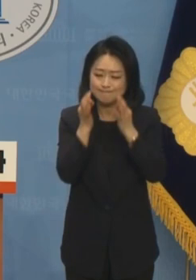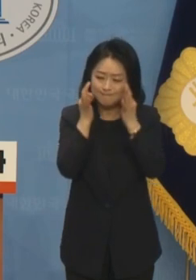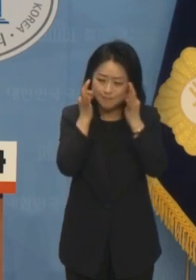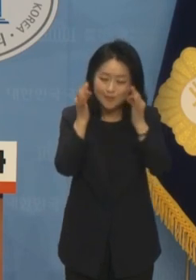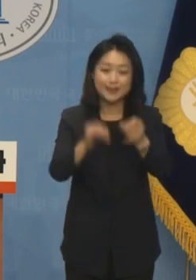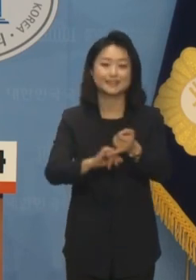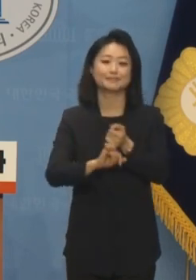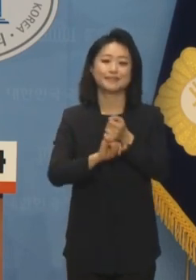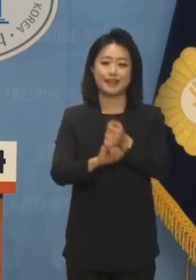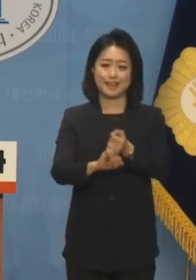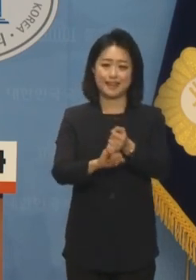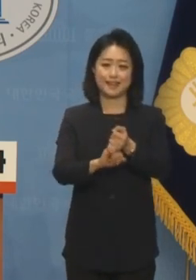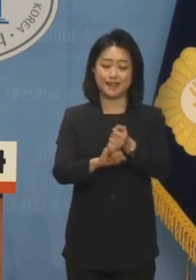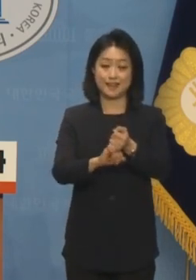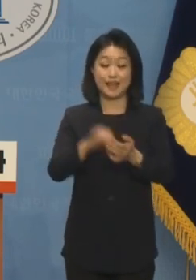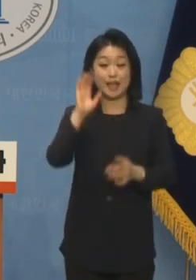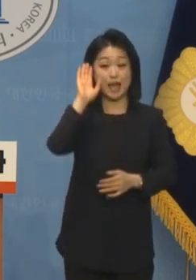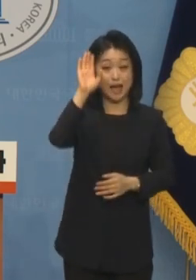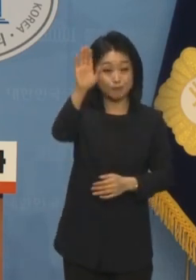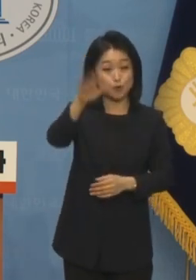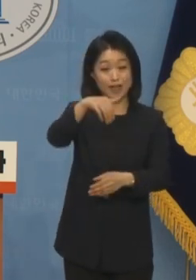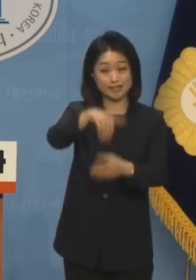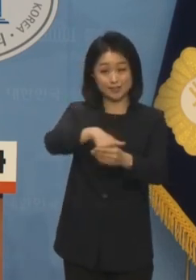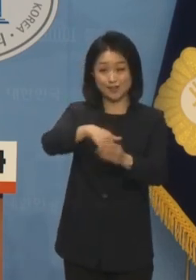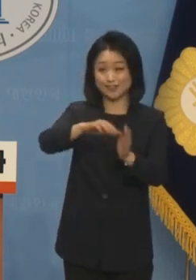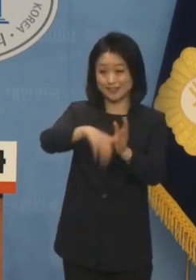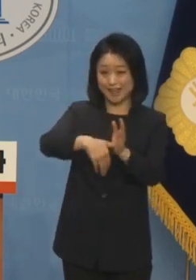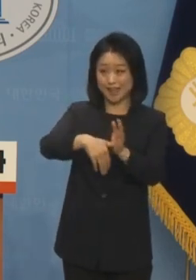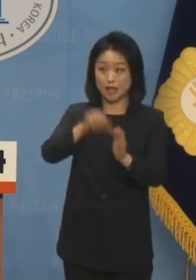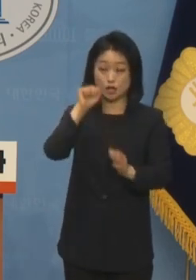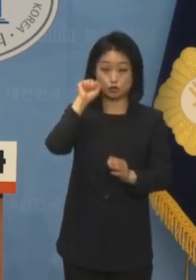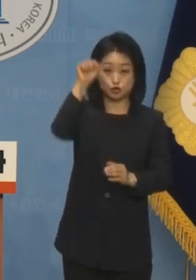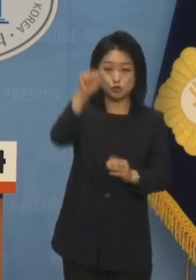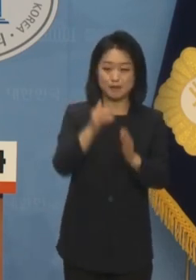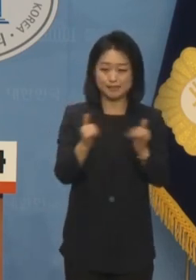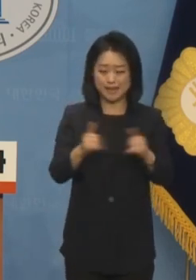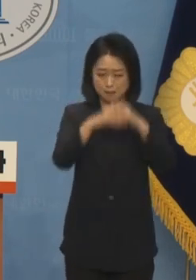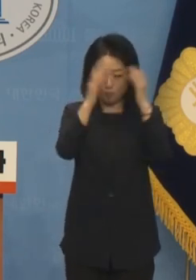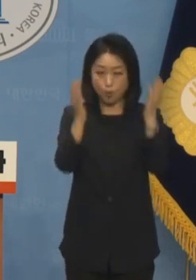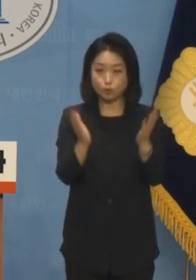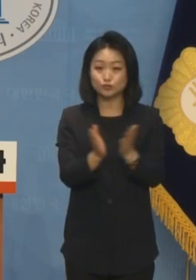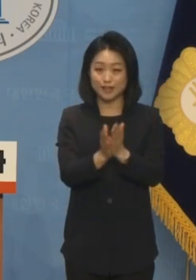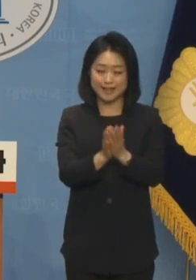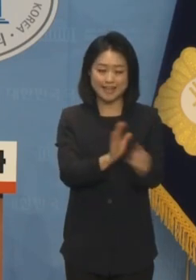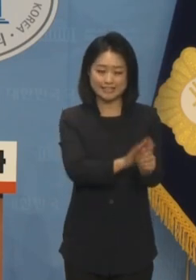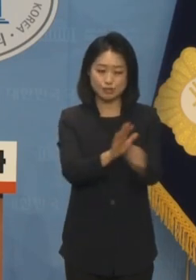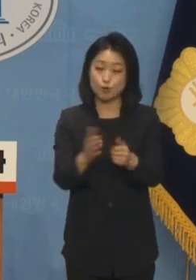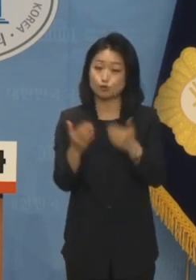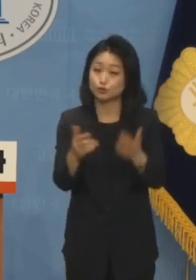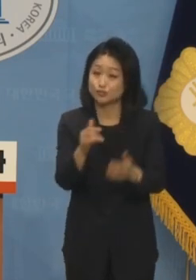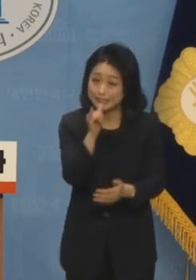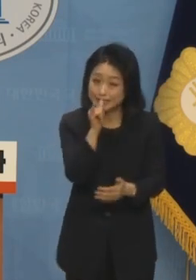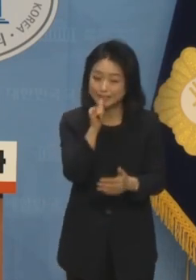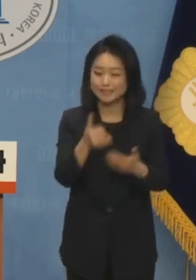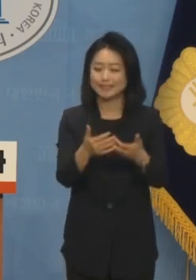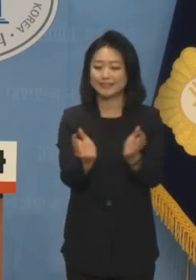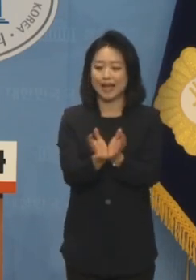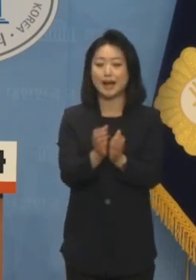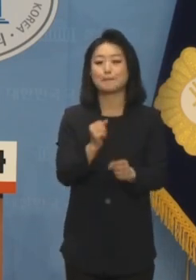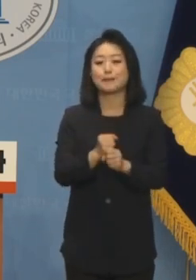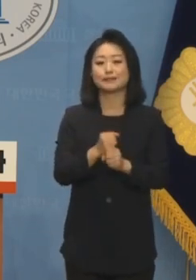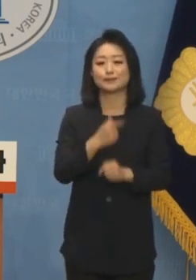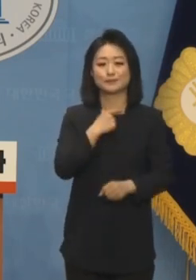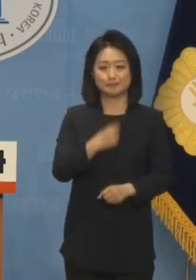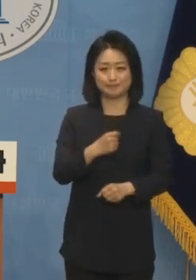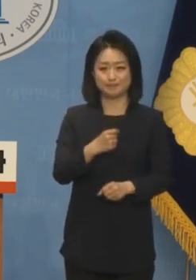노력을 다하겠습니다. 앞으로 있을 선거에서는 출마자 모두에게 최선의 지원을 해줄 수 있는 정당을